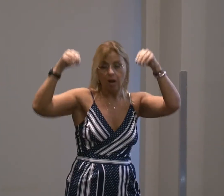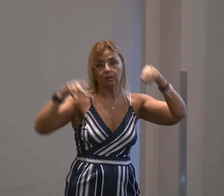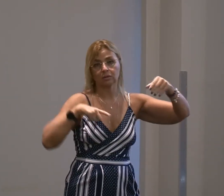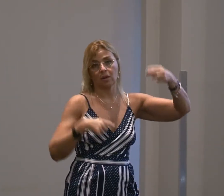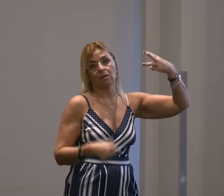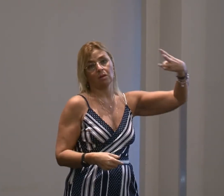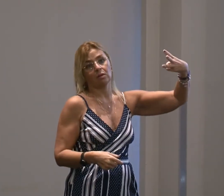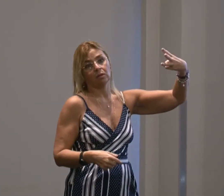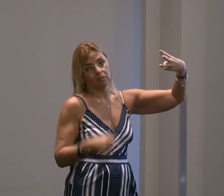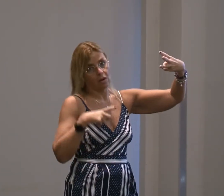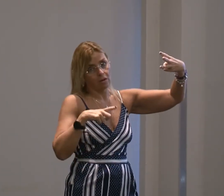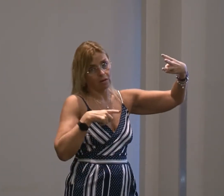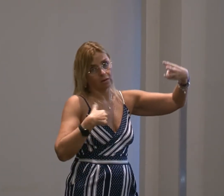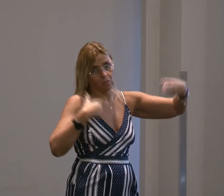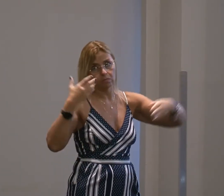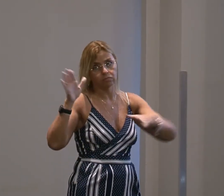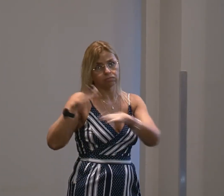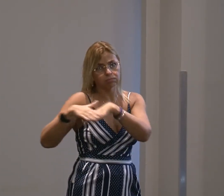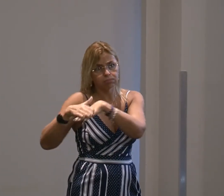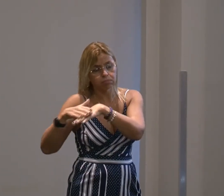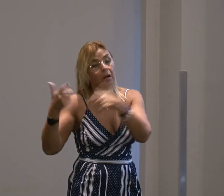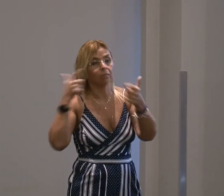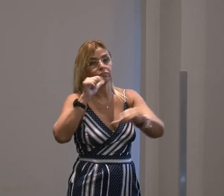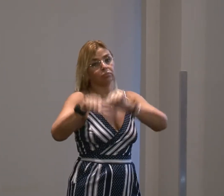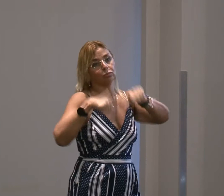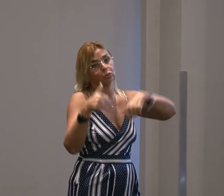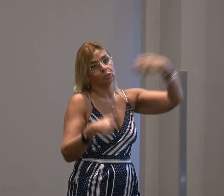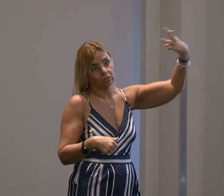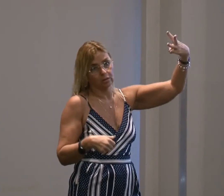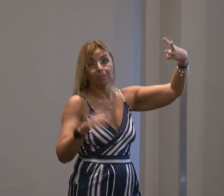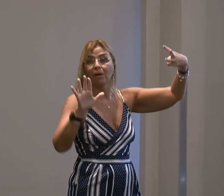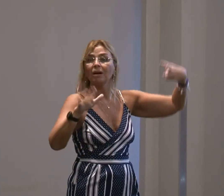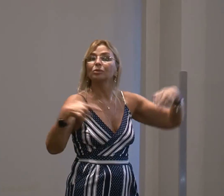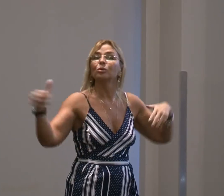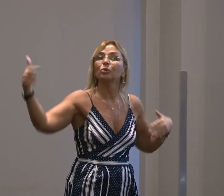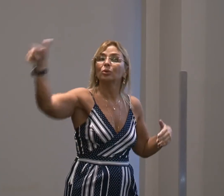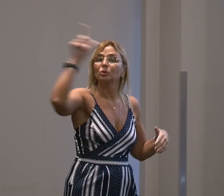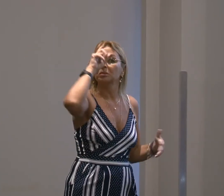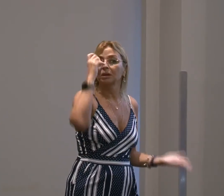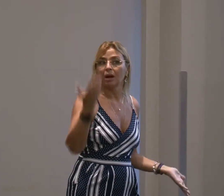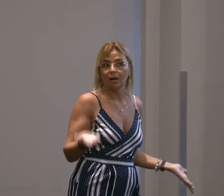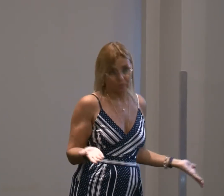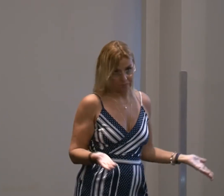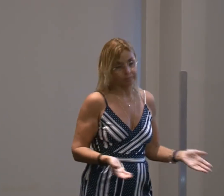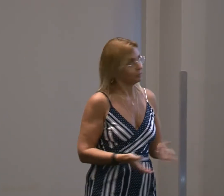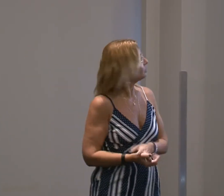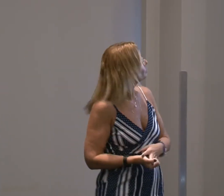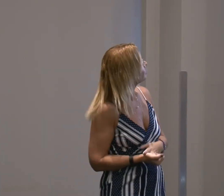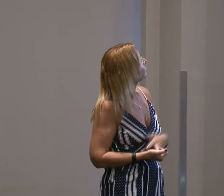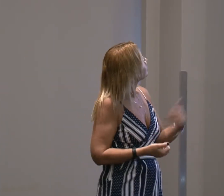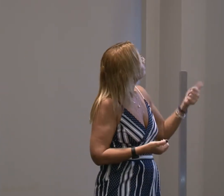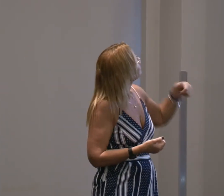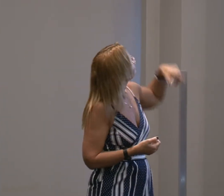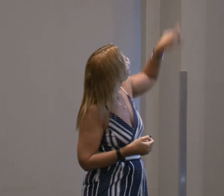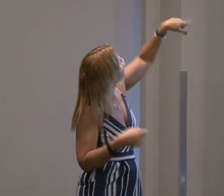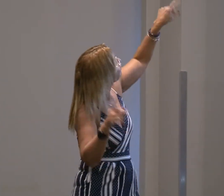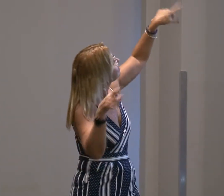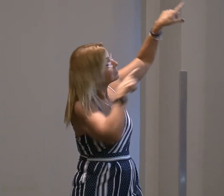teve um apito sonoro para isso, para que a gente consiga também saber, ter informação e ter acesso àquilo que está sendo passado.